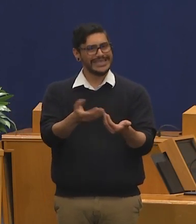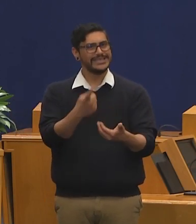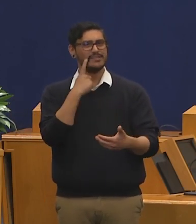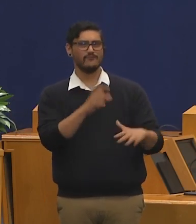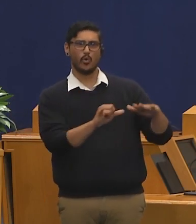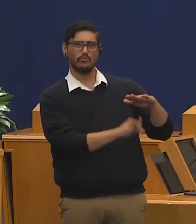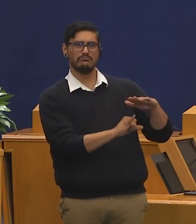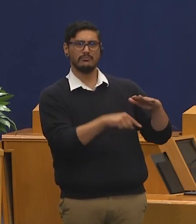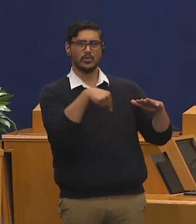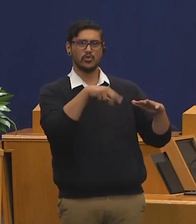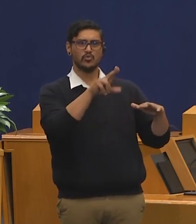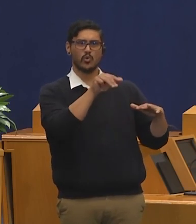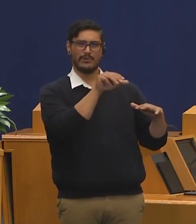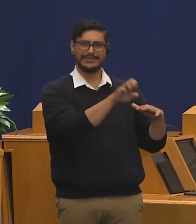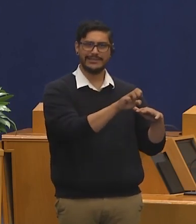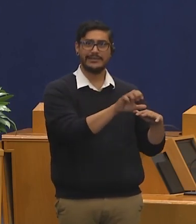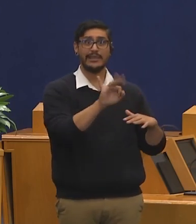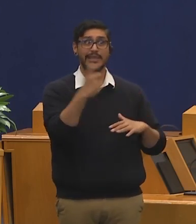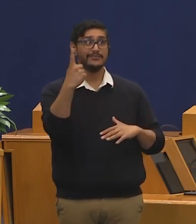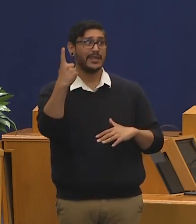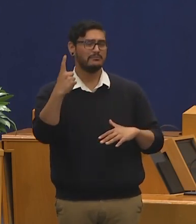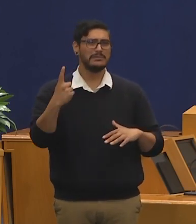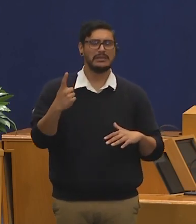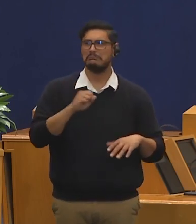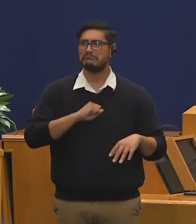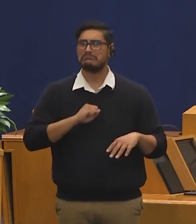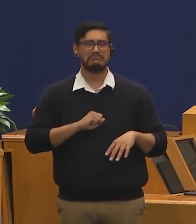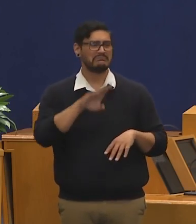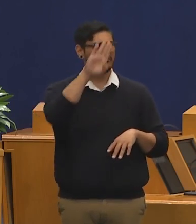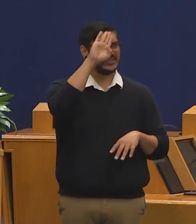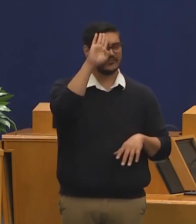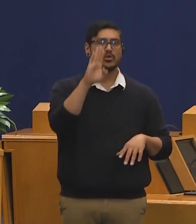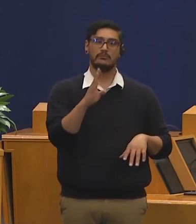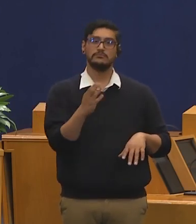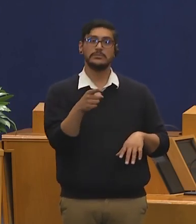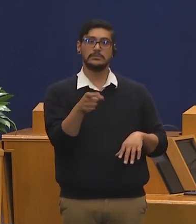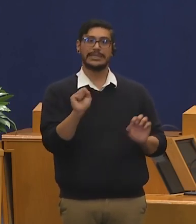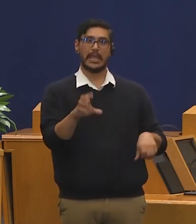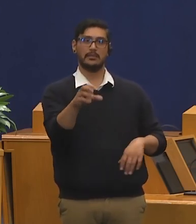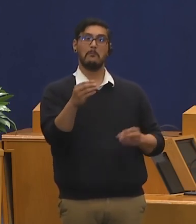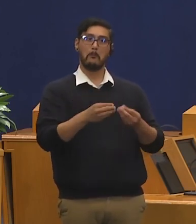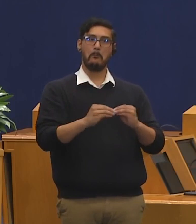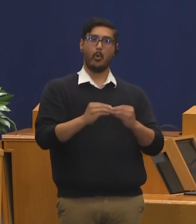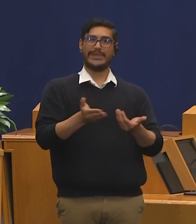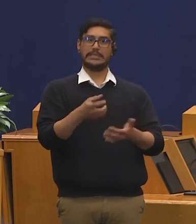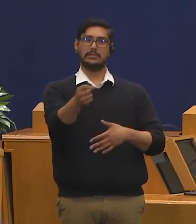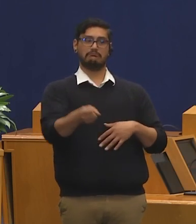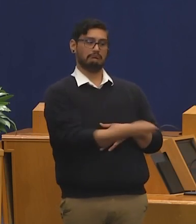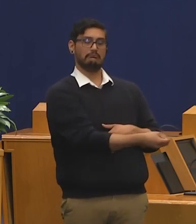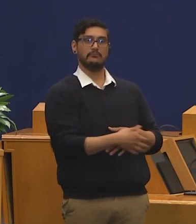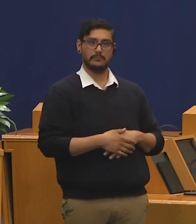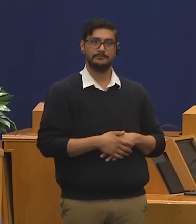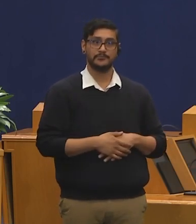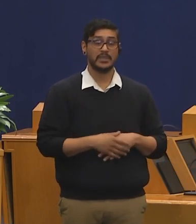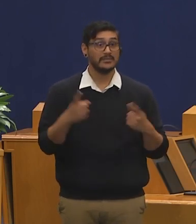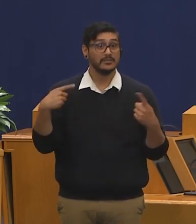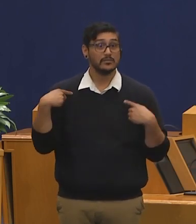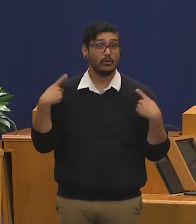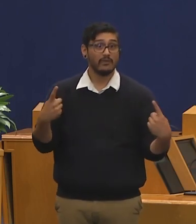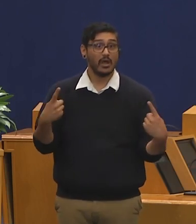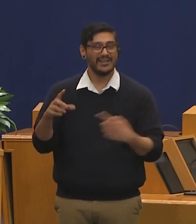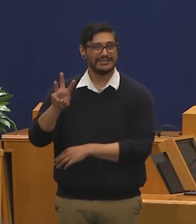del virus y poder darle todo el tratamiento médico que necesitan. Y eso ha sido 6 casos ahora que